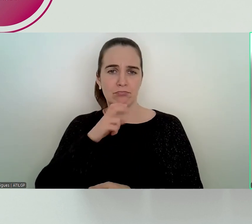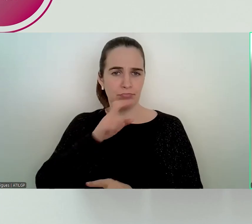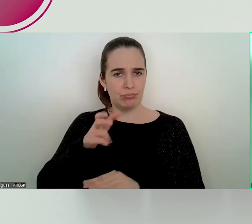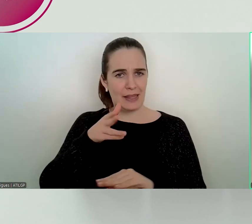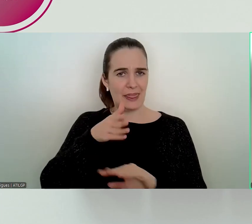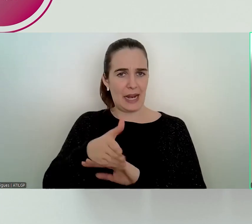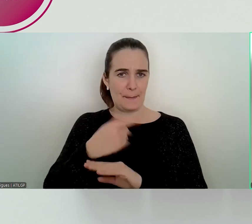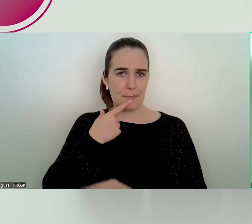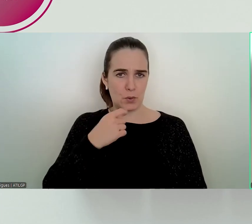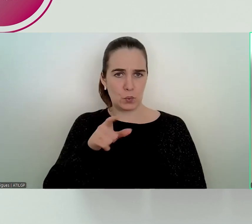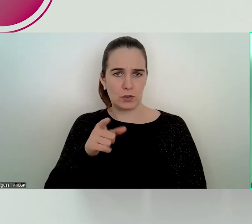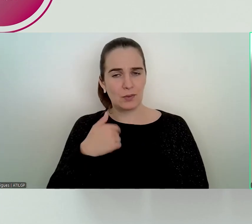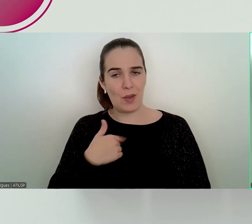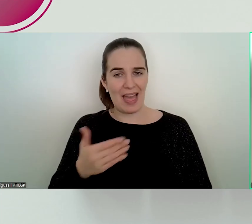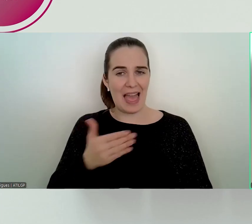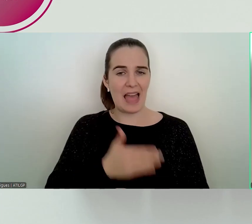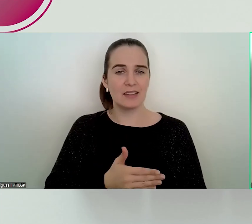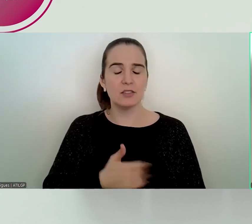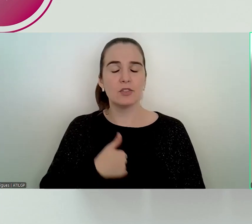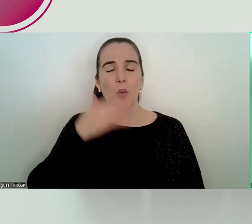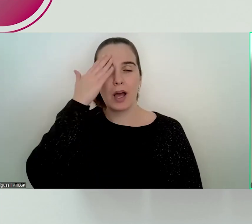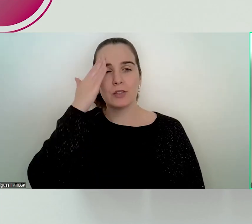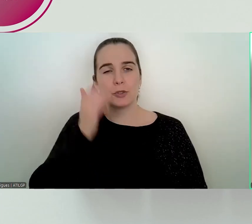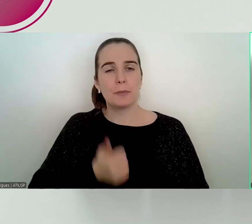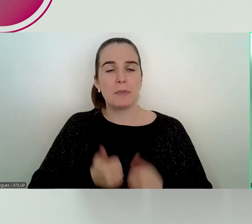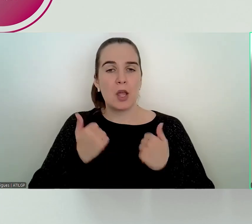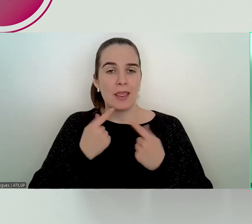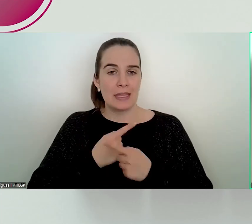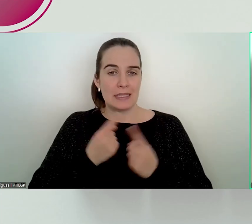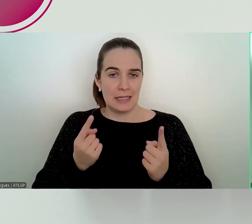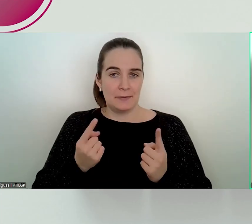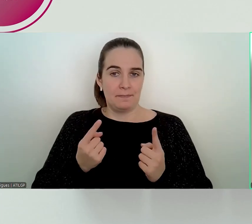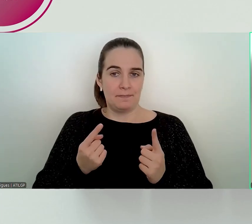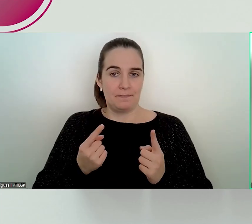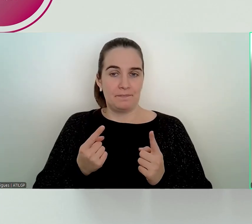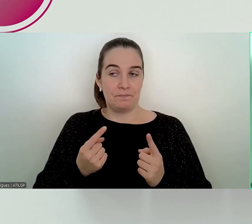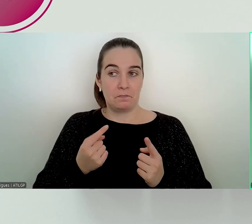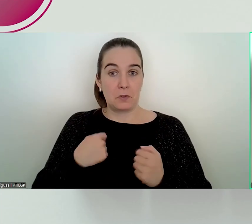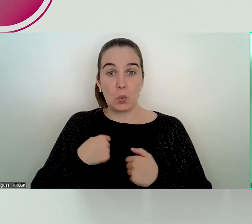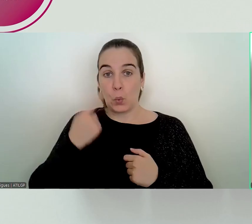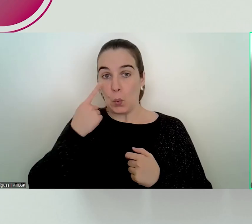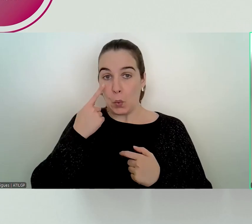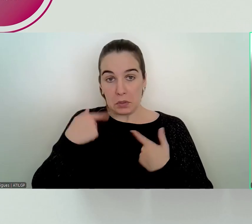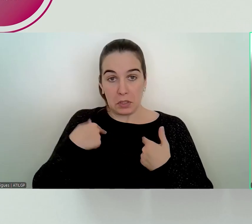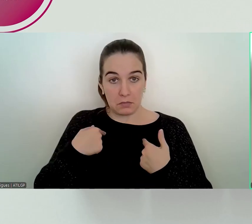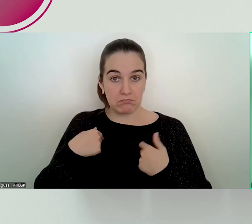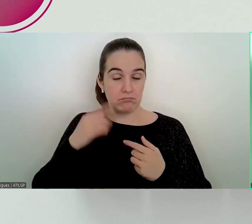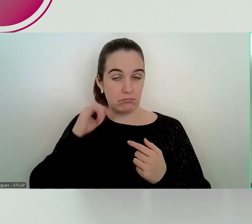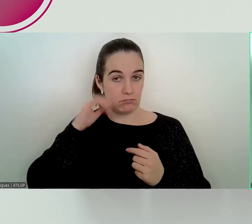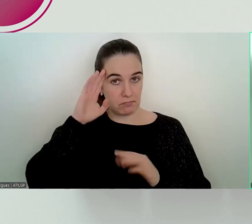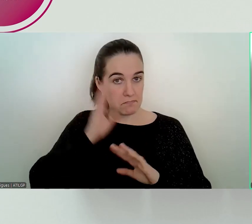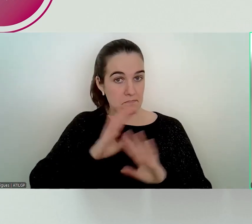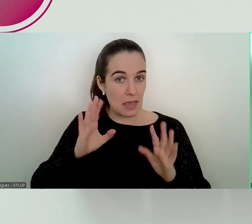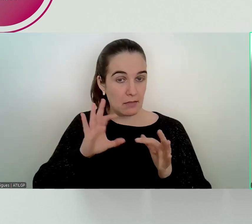diretamente à pergunta que me fez, dizer que daquilo que é o meu conhecimento relativamente à